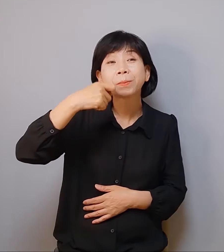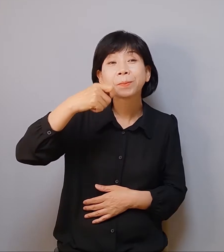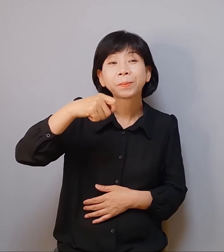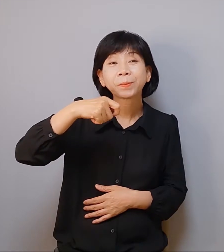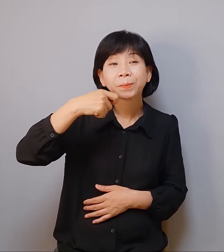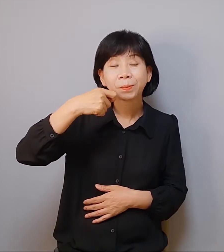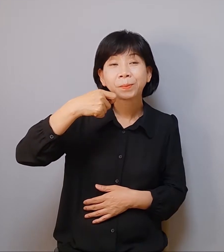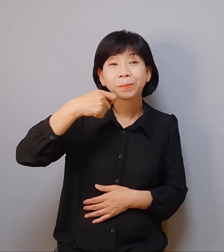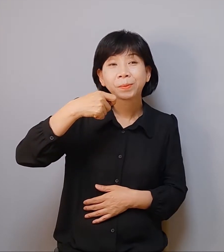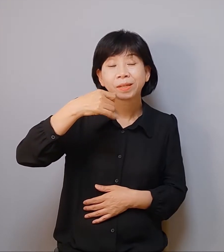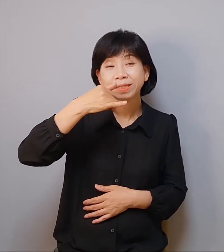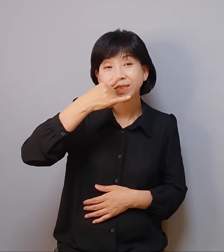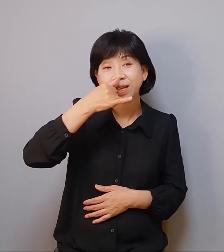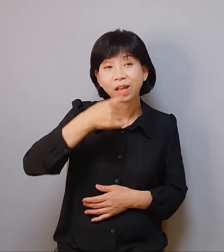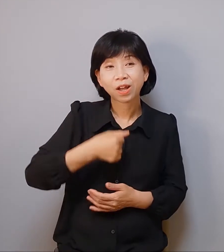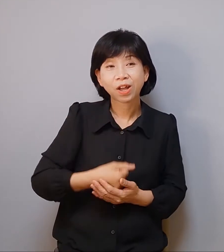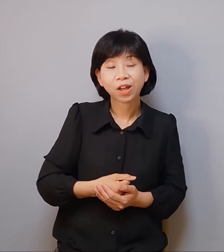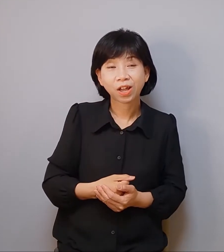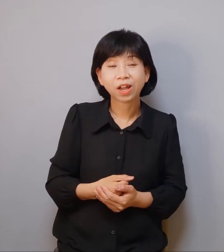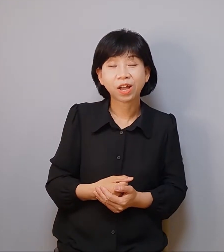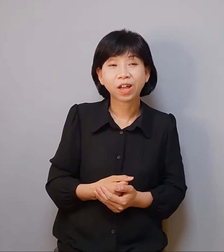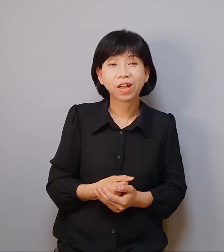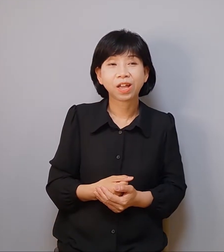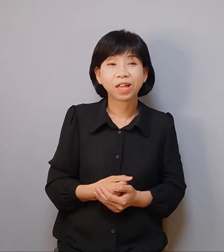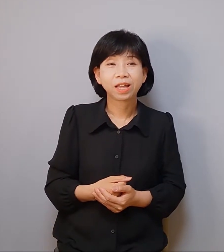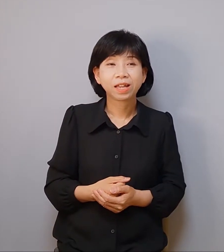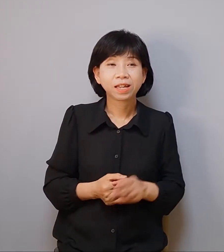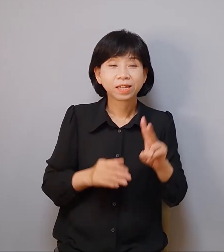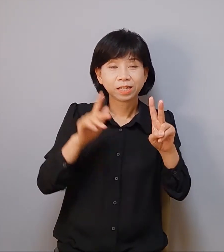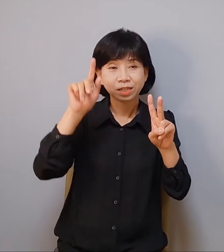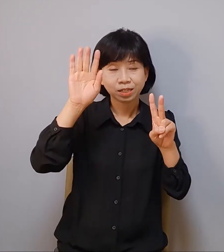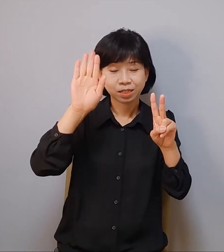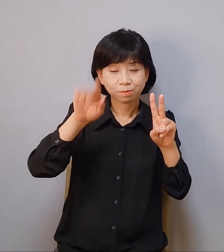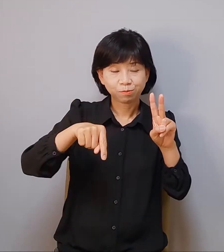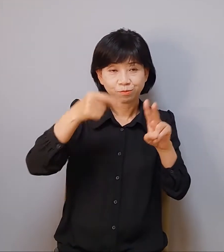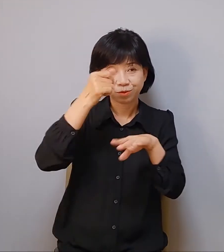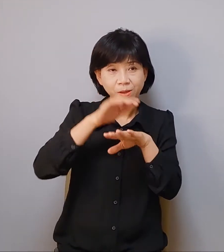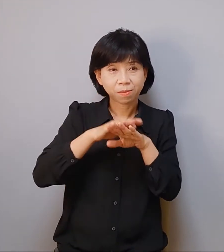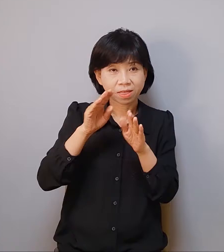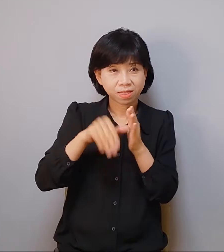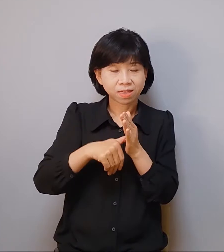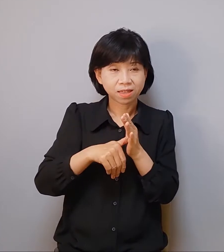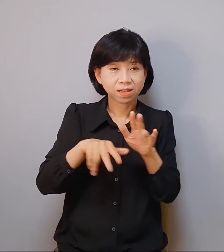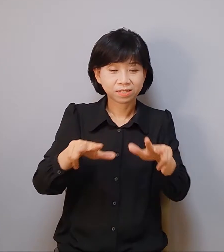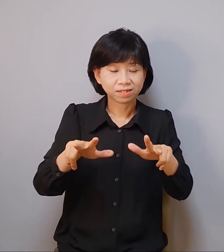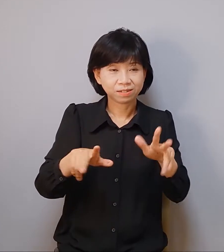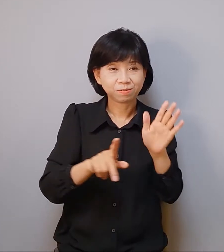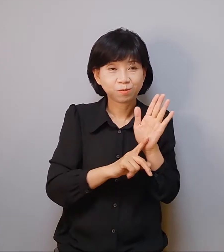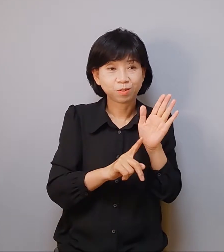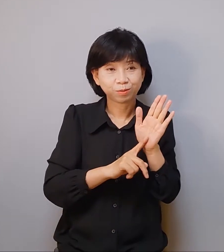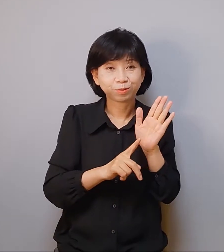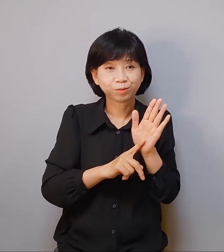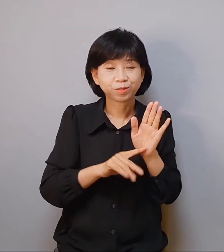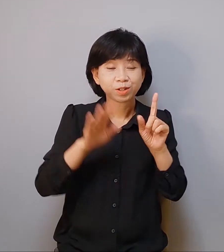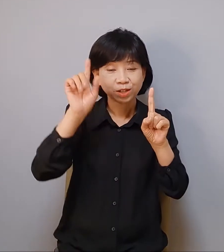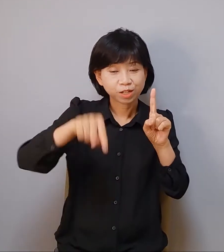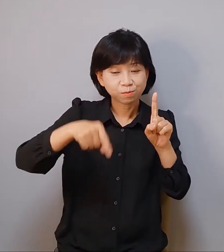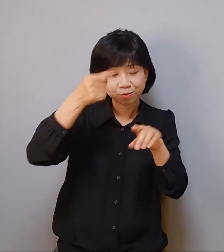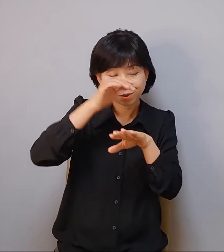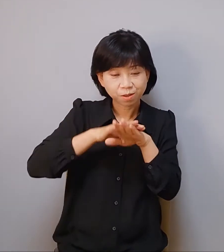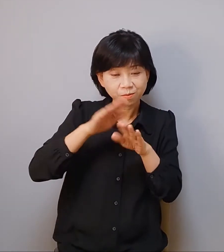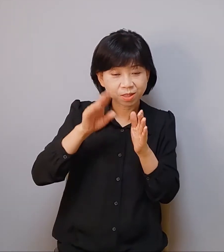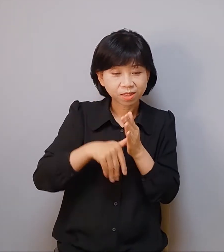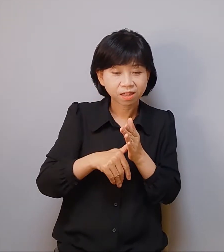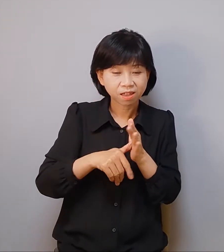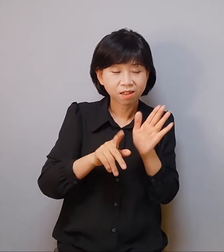보니까 1부 예배 때는 광고를 못 했는데 2부 때 좀 광고를 할 테니까요. 좀 두루두루 알려주시면 좋겠습니다.